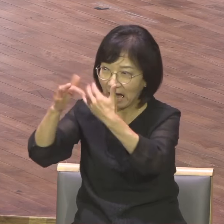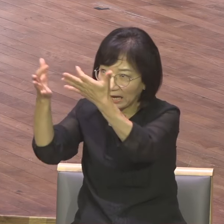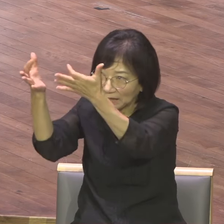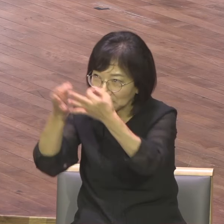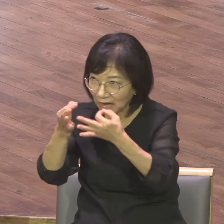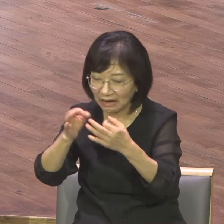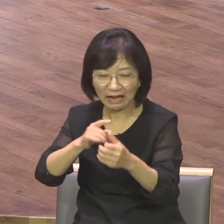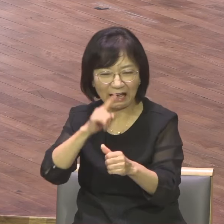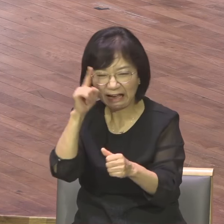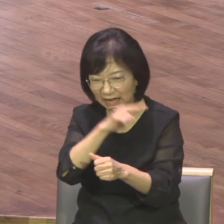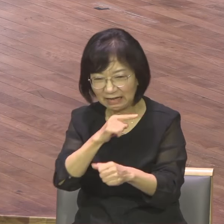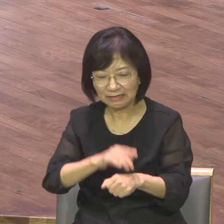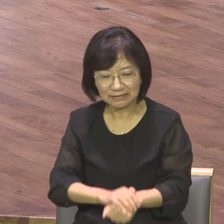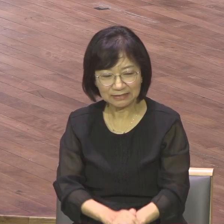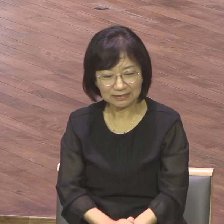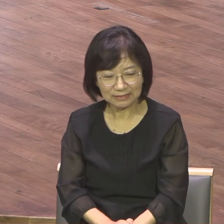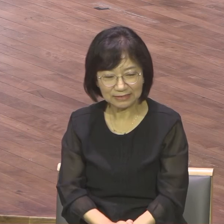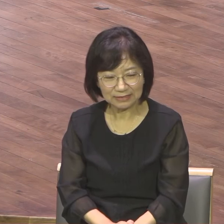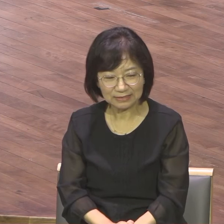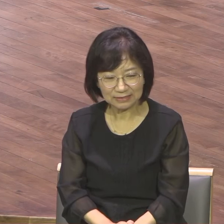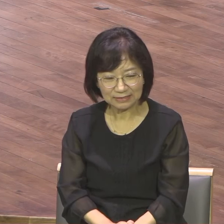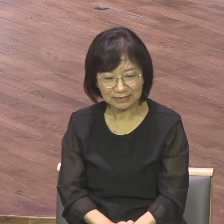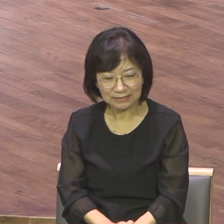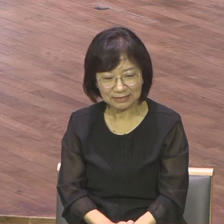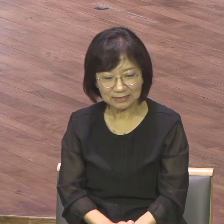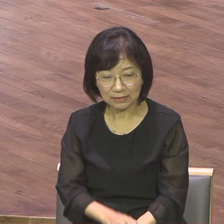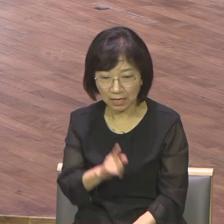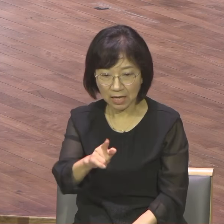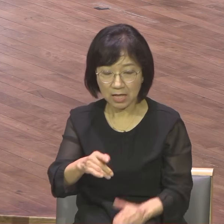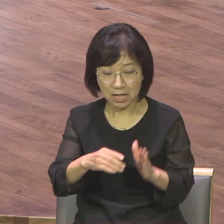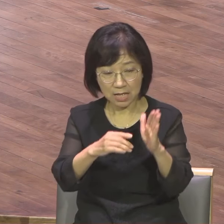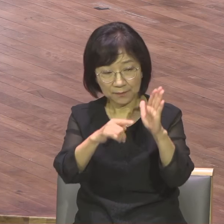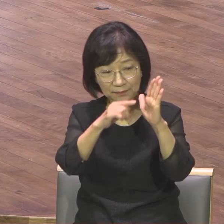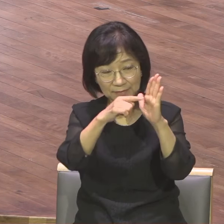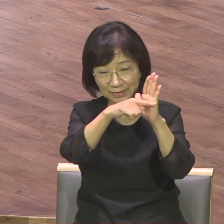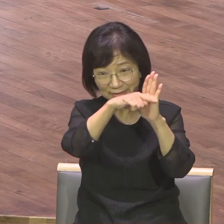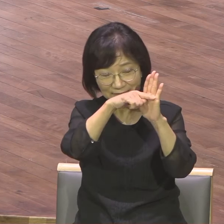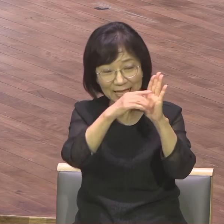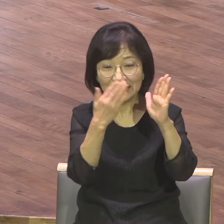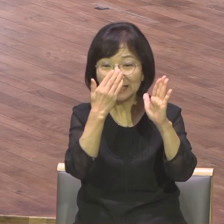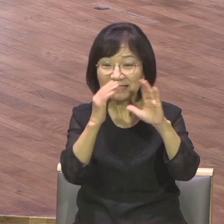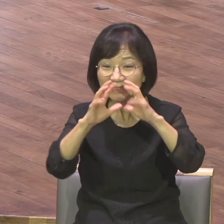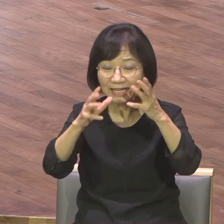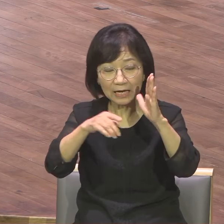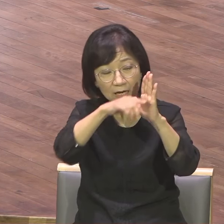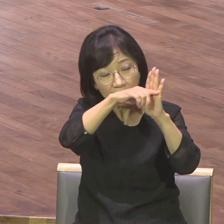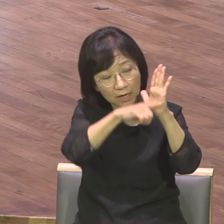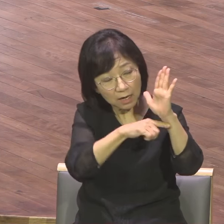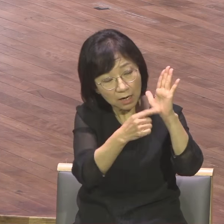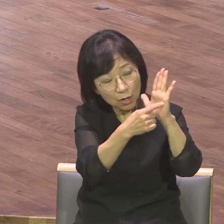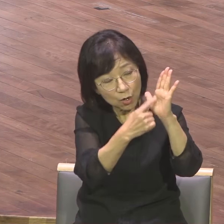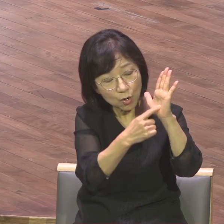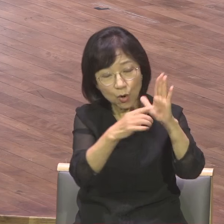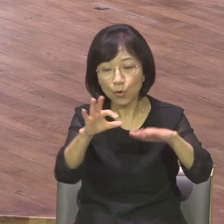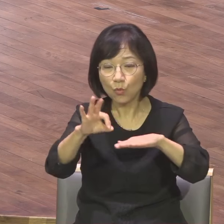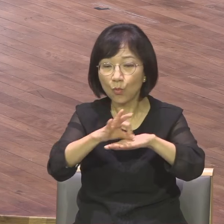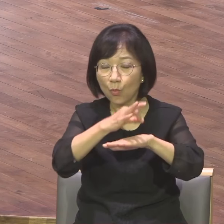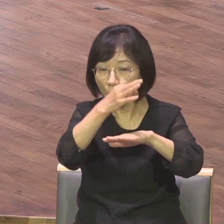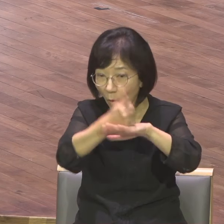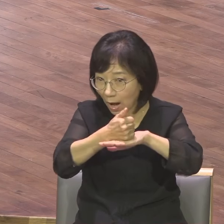다윗의 혈통이 아니면 남유다의 왕이 될 수 없어요. 다윗의 혈통으로 유다